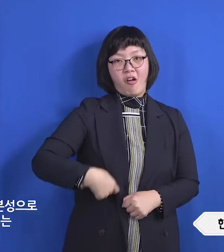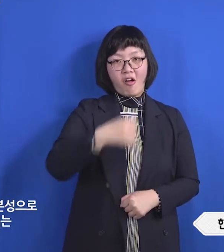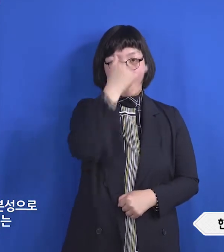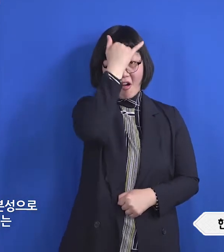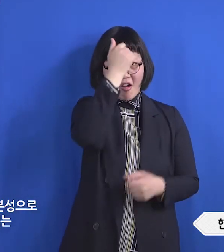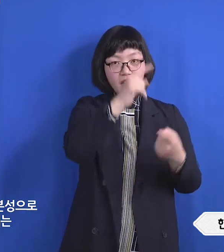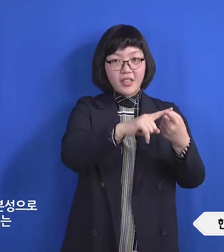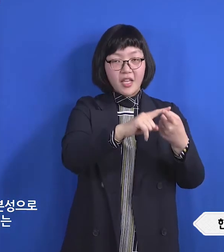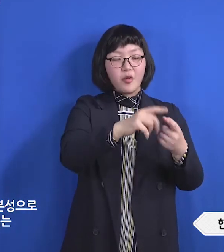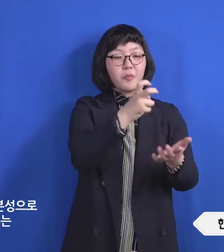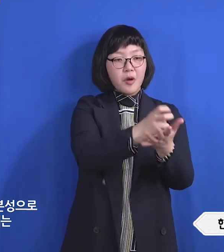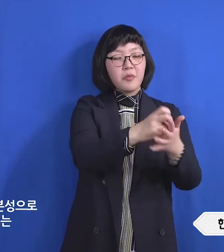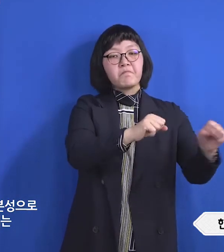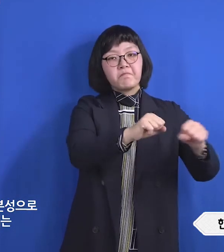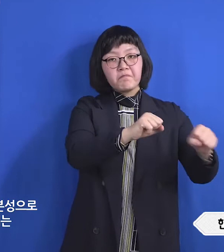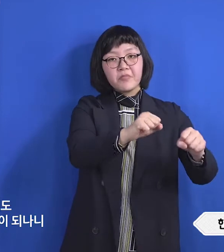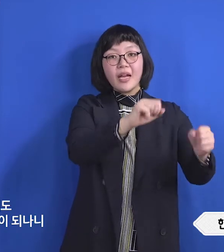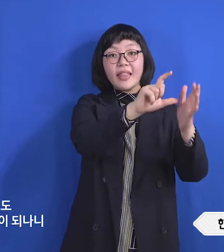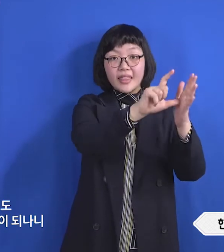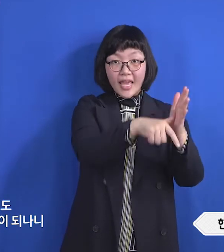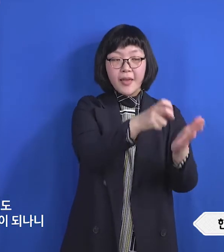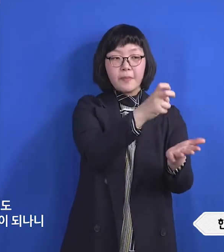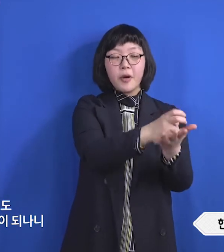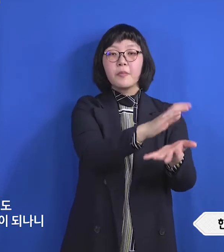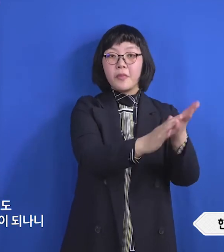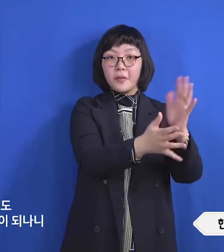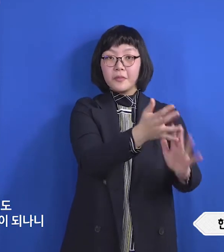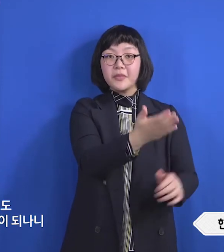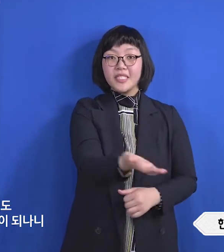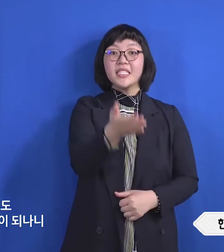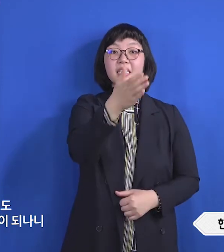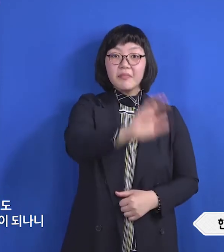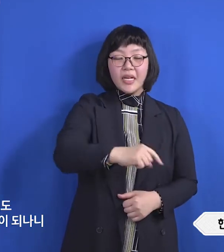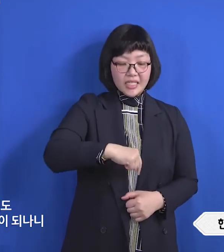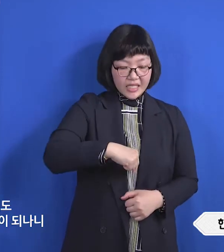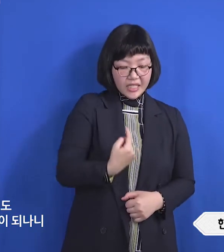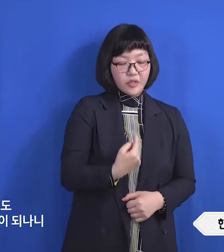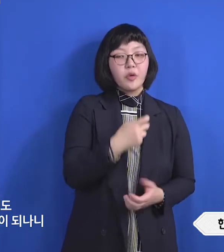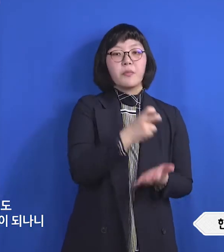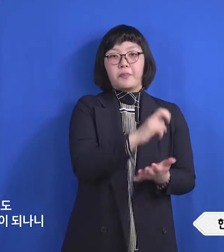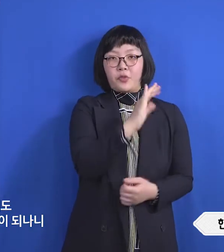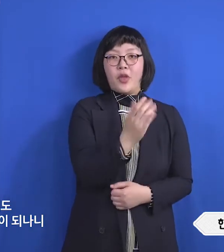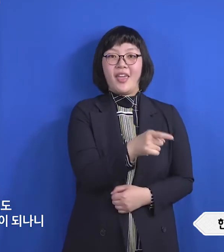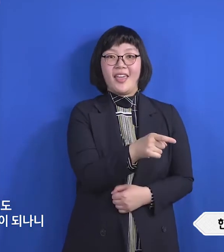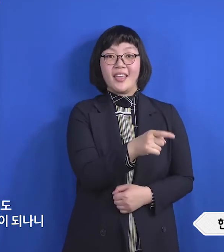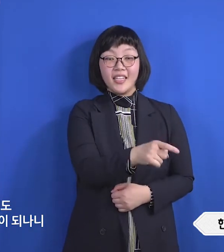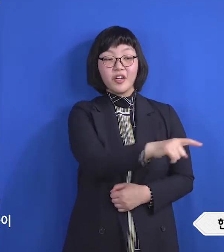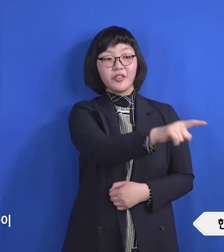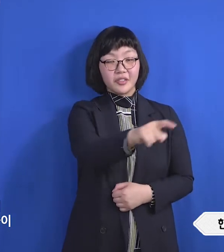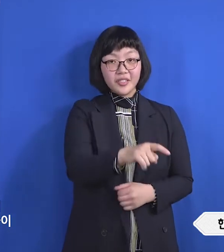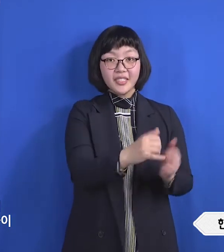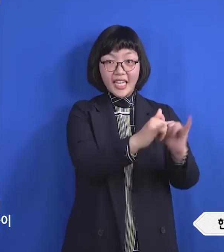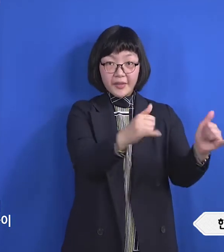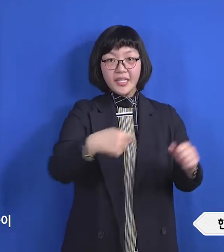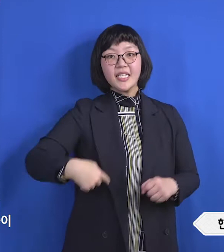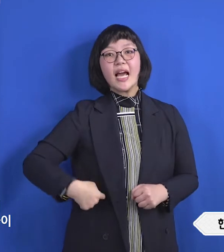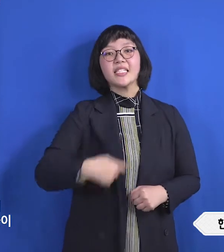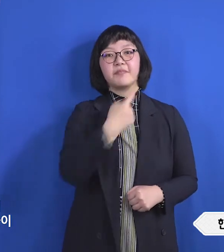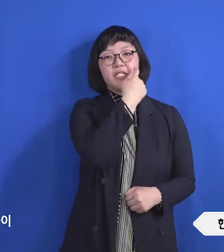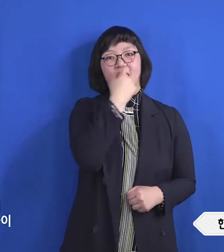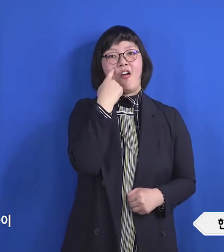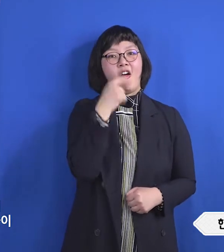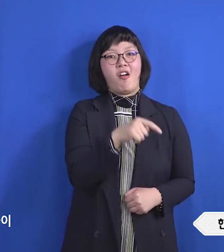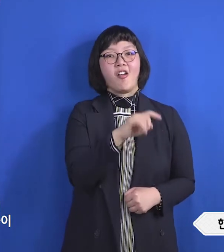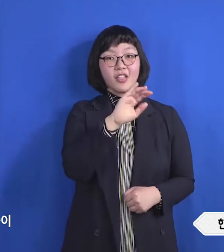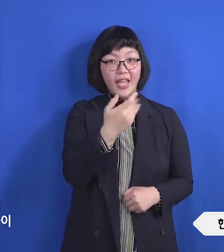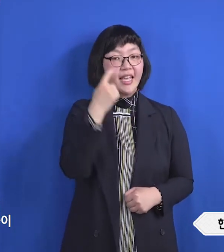일을 할 때에는 이 사람은 율법이 없어도 자기가 자기에게 율법이 되나니, 이런 이들은 그 양심이 증거가 되어